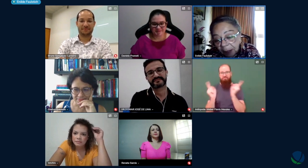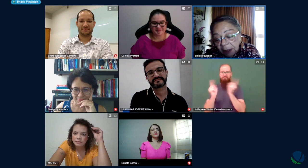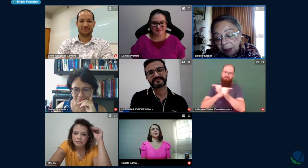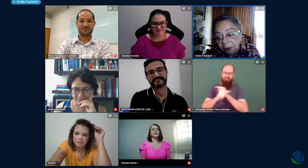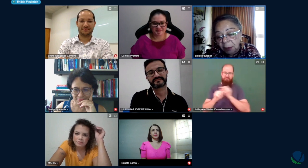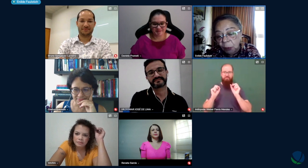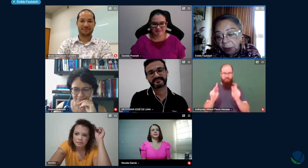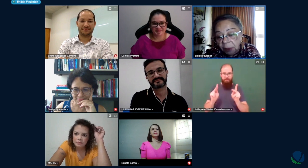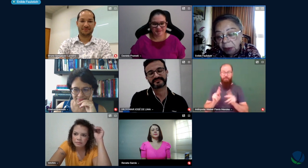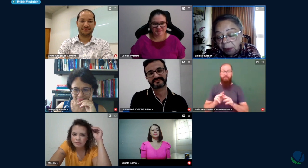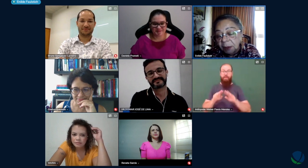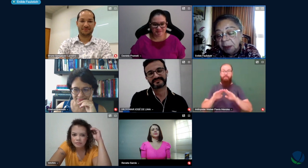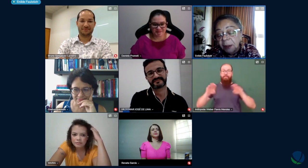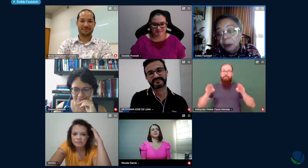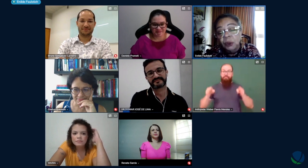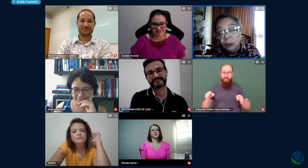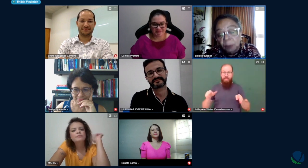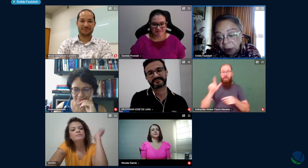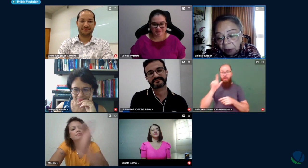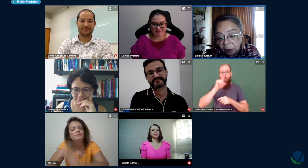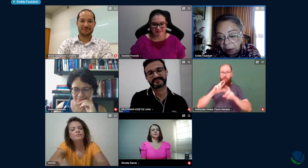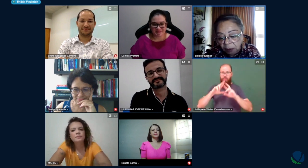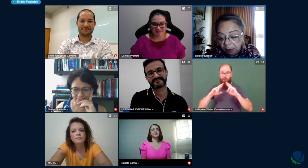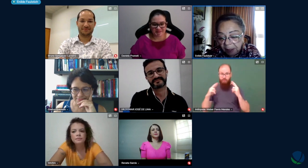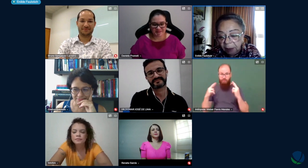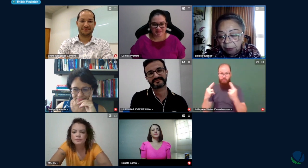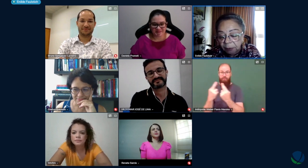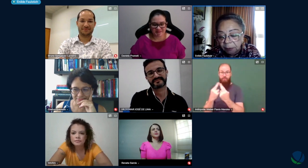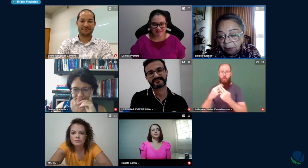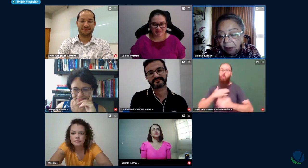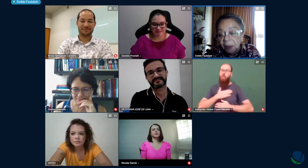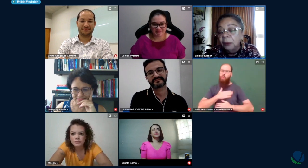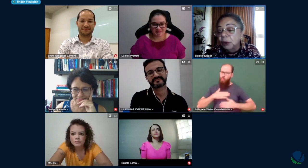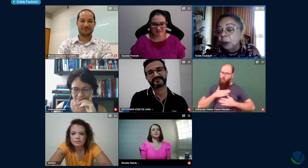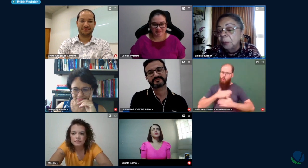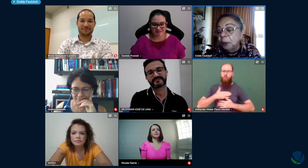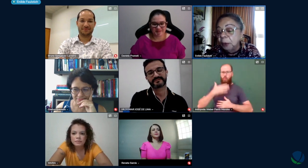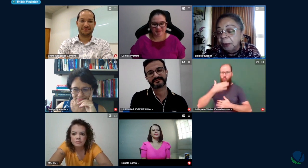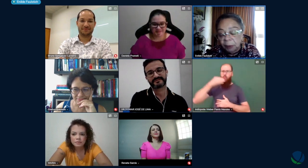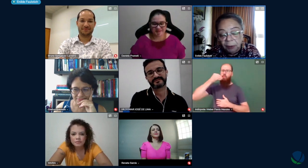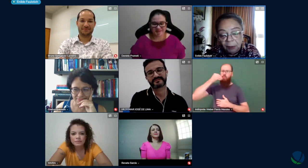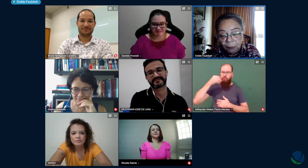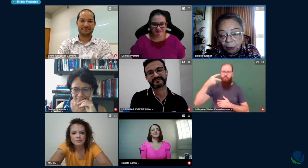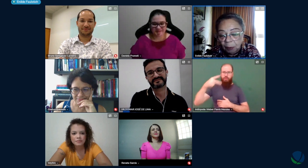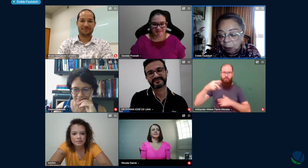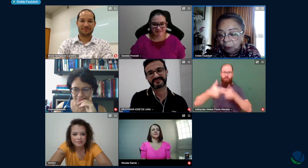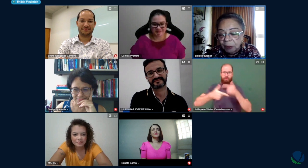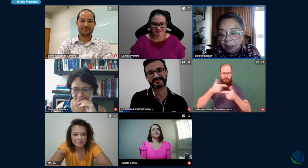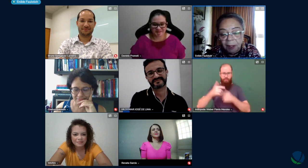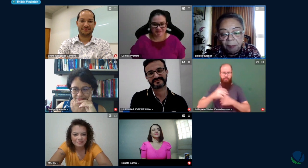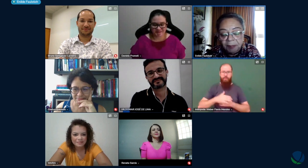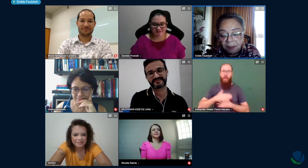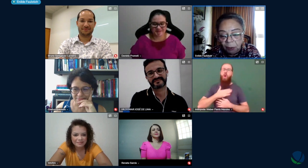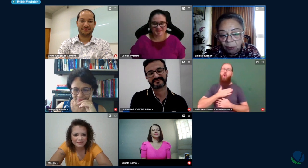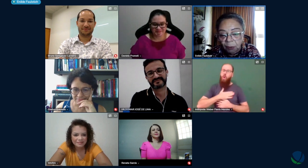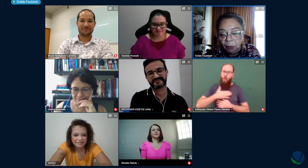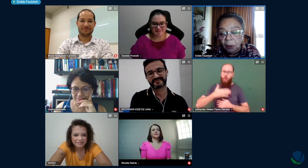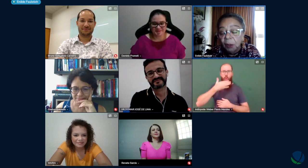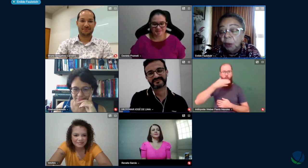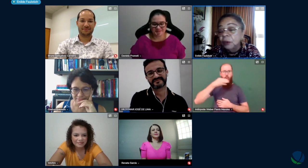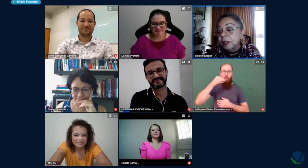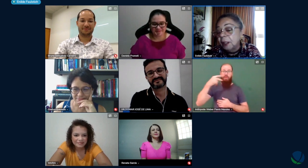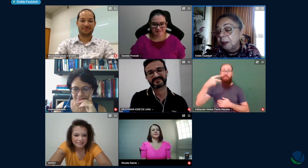A banca reunida gostou muito do seu trabalho, gostou muito da forma como você